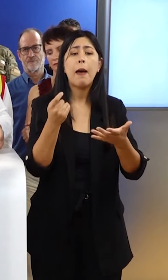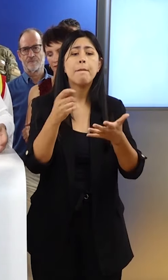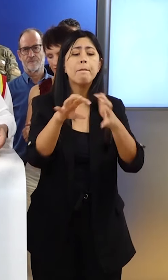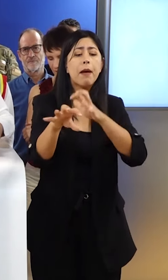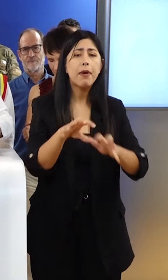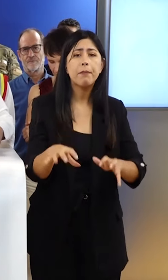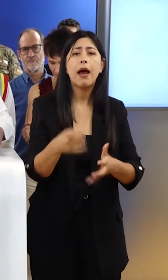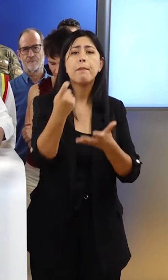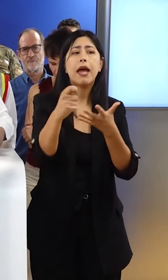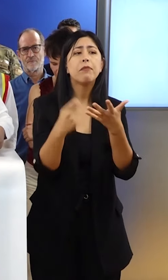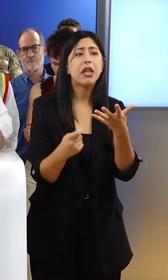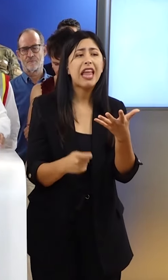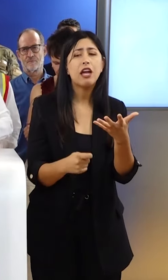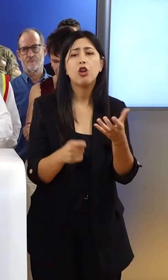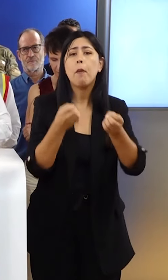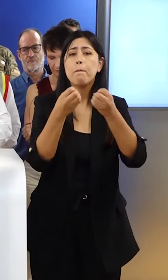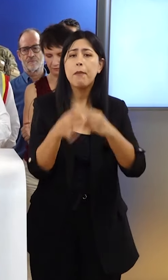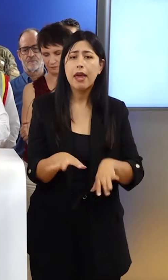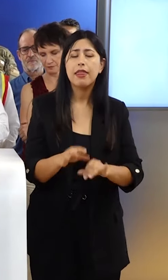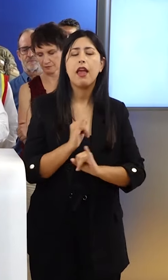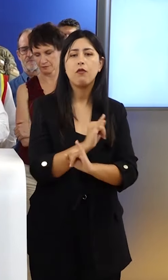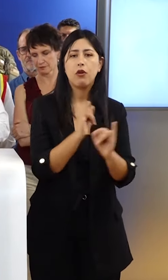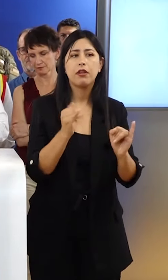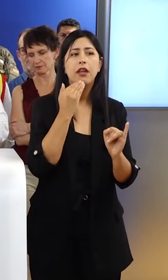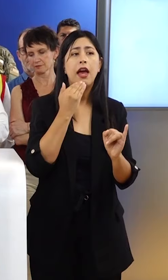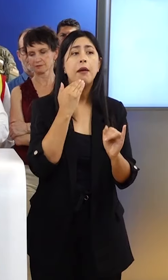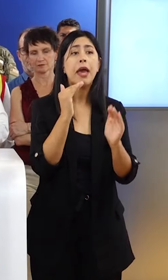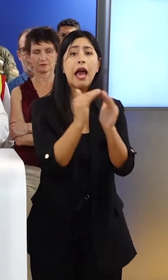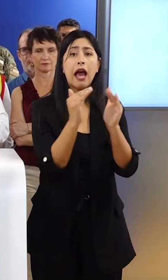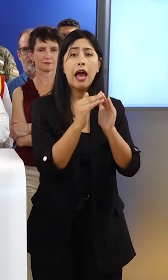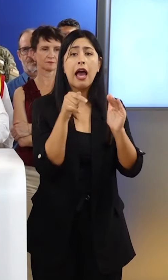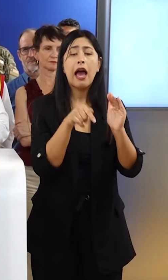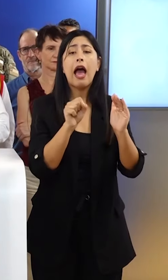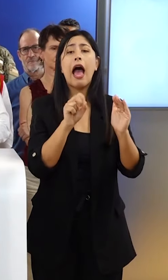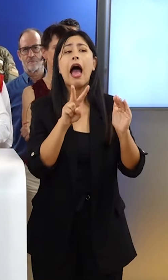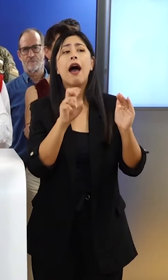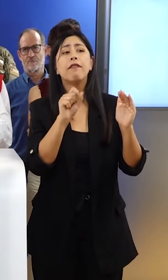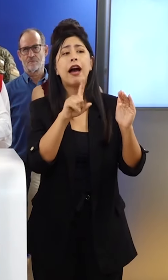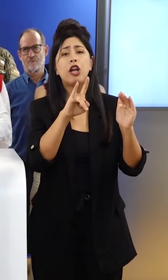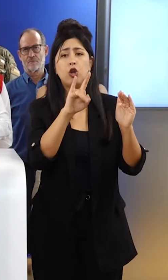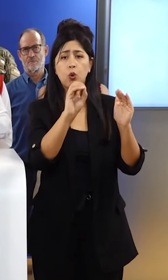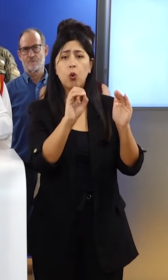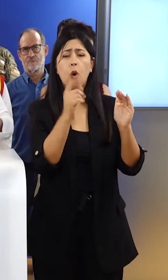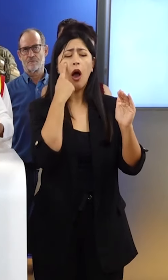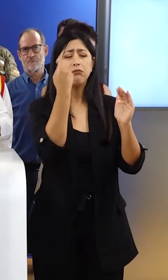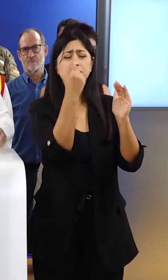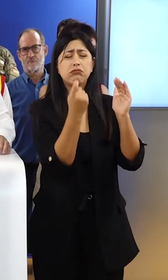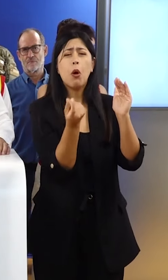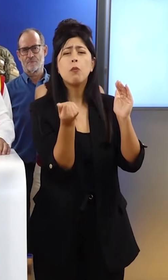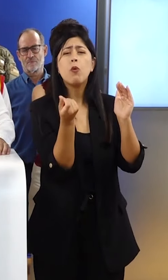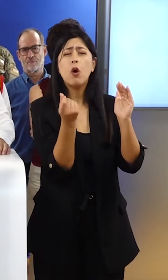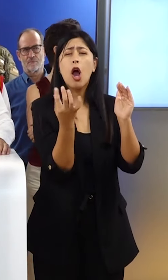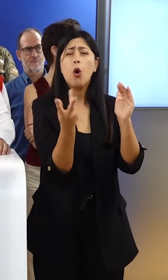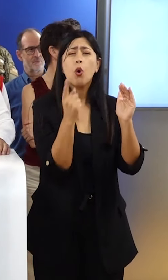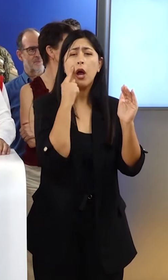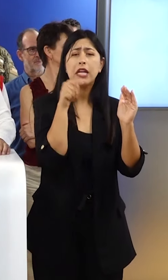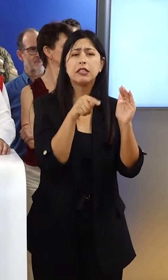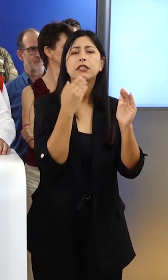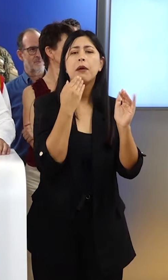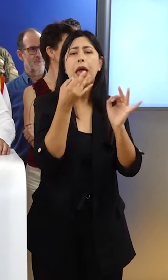eh Para eh ajustar los avalúos de propiedades afectadas eh relacionado con el pago